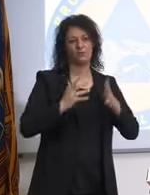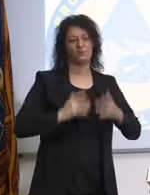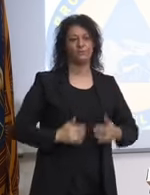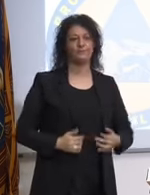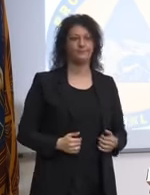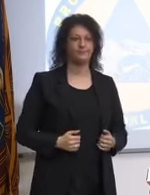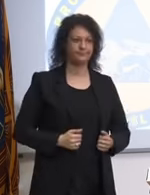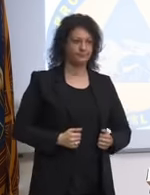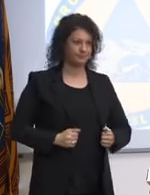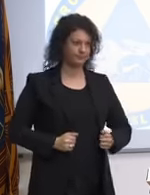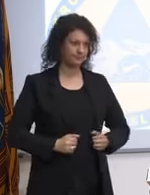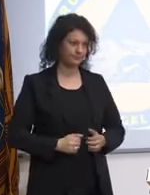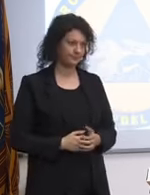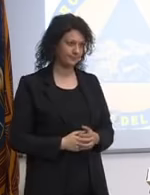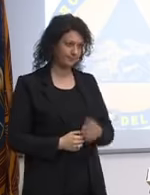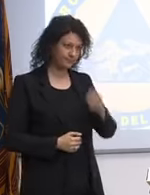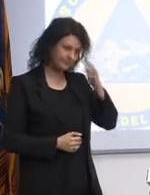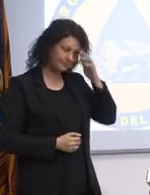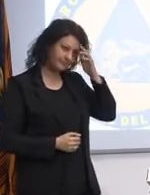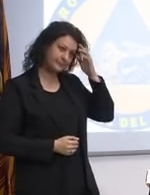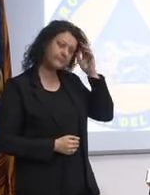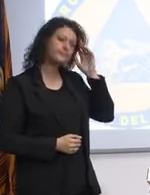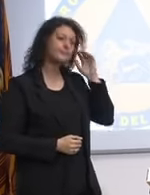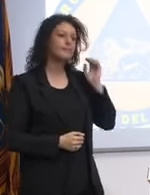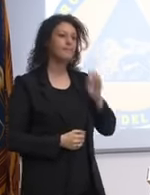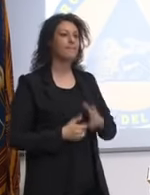Ciao.